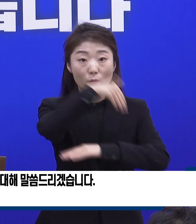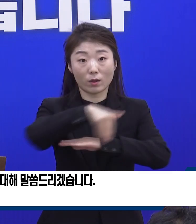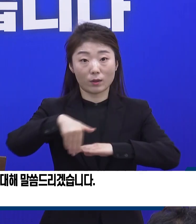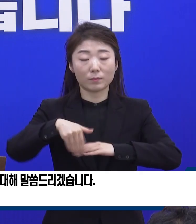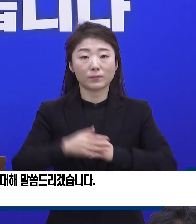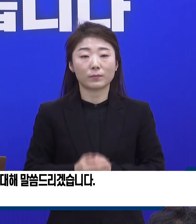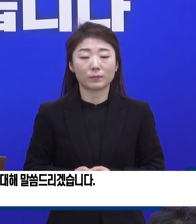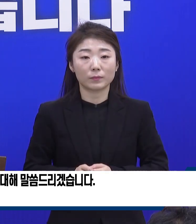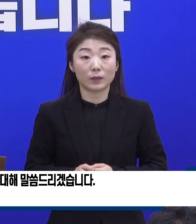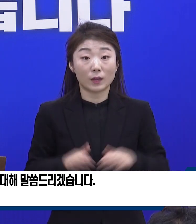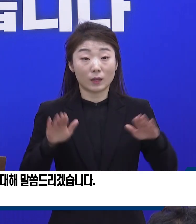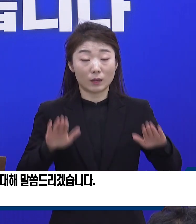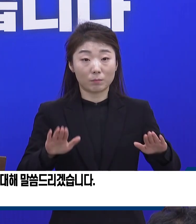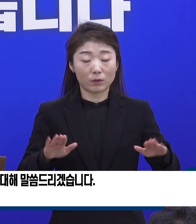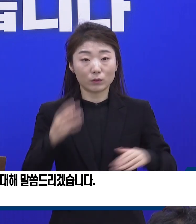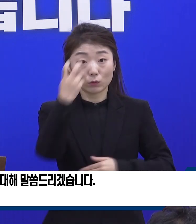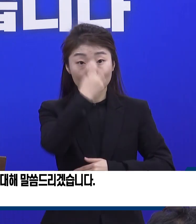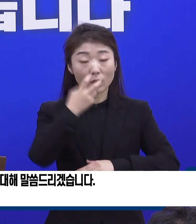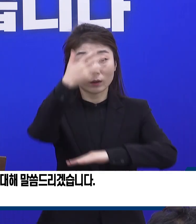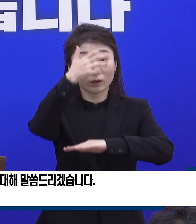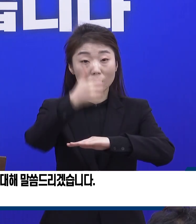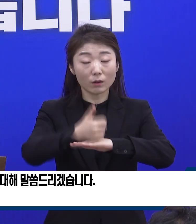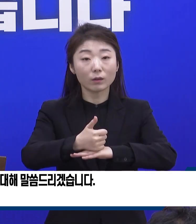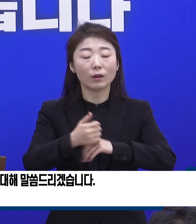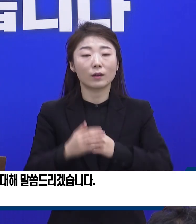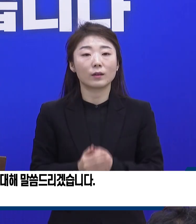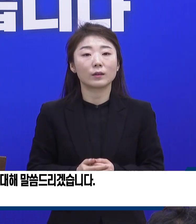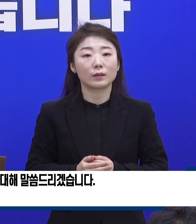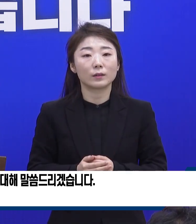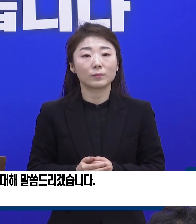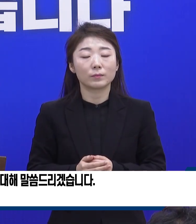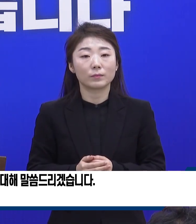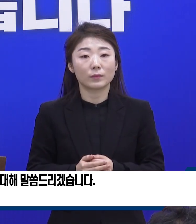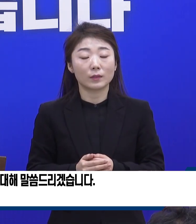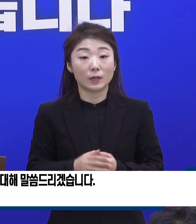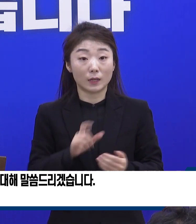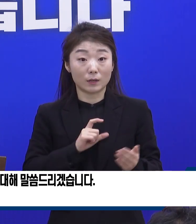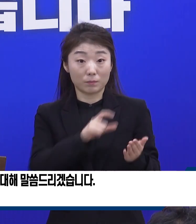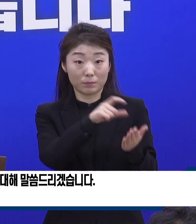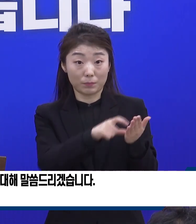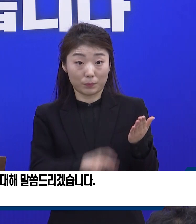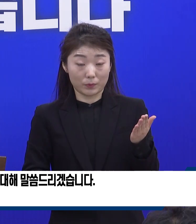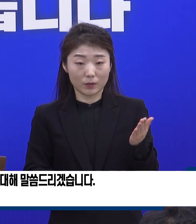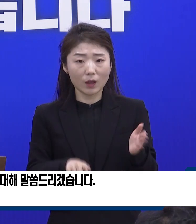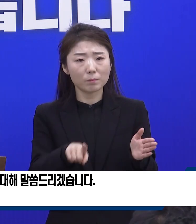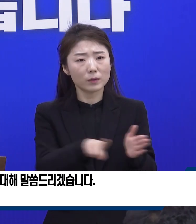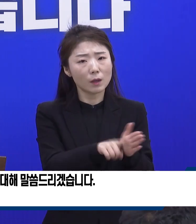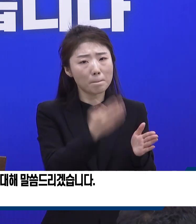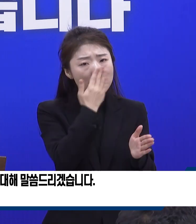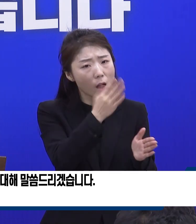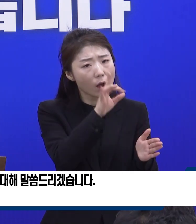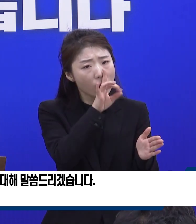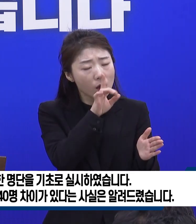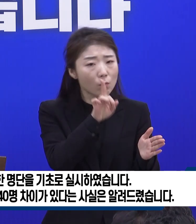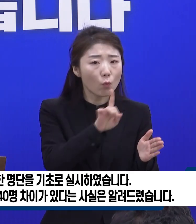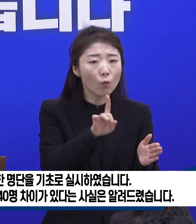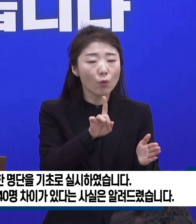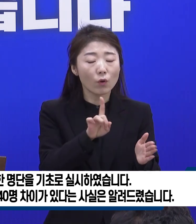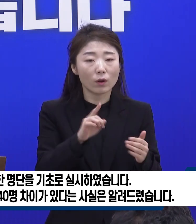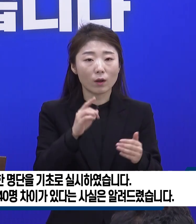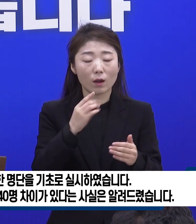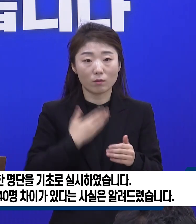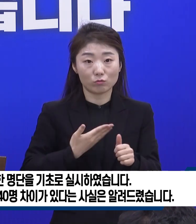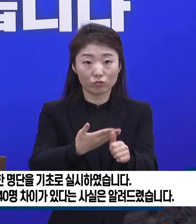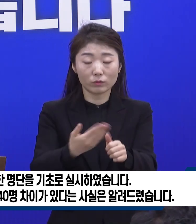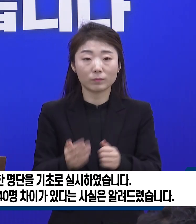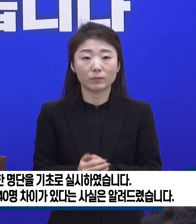다음으로 이번 조사 결과 신천지가 제출한 명단의 신뢰성 여부에 대해서 말씀드리겠습니다.